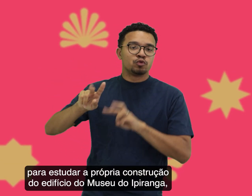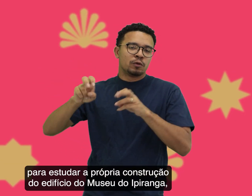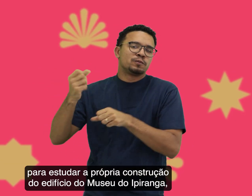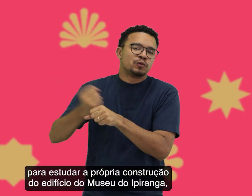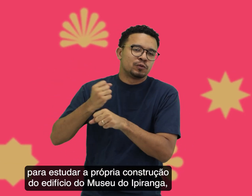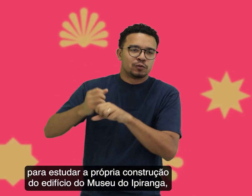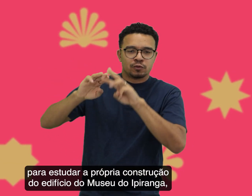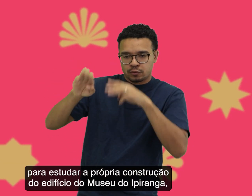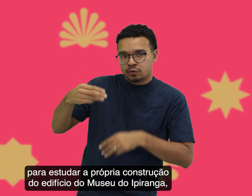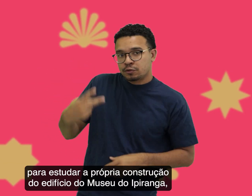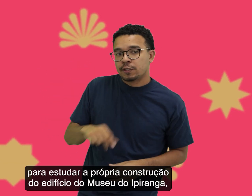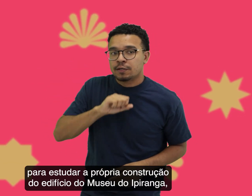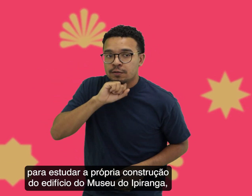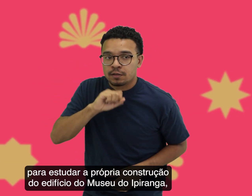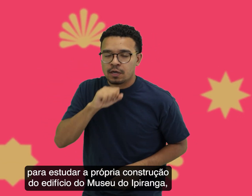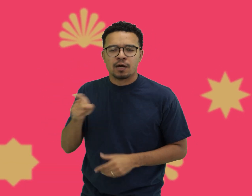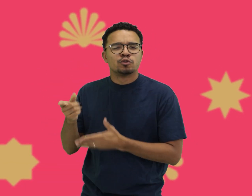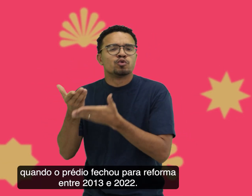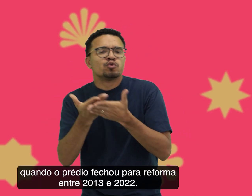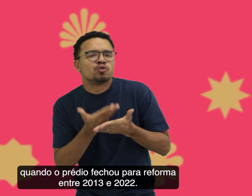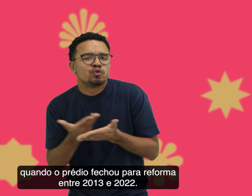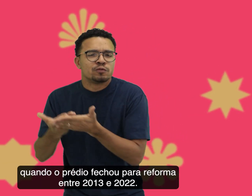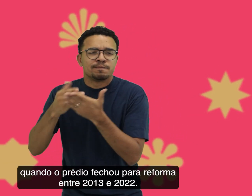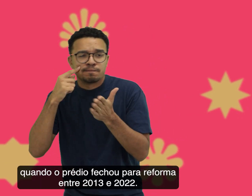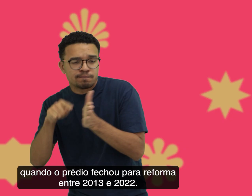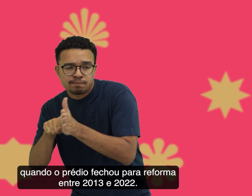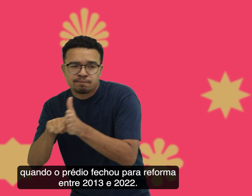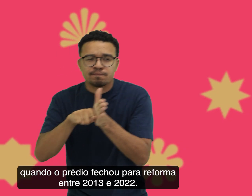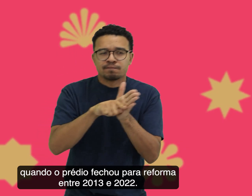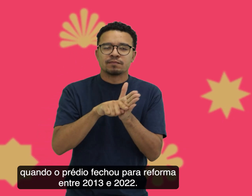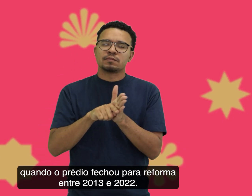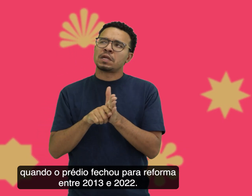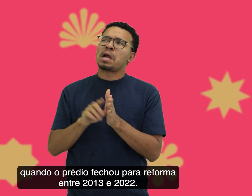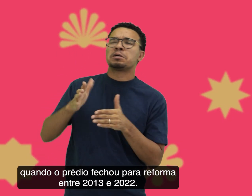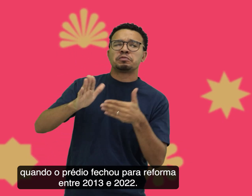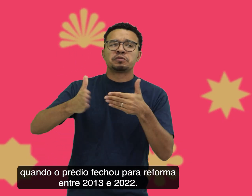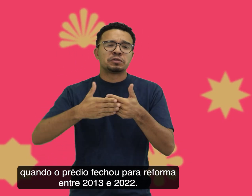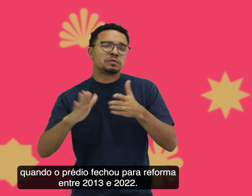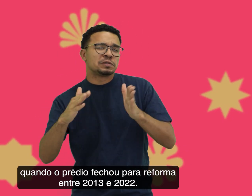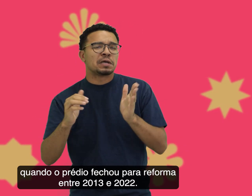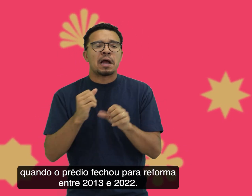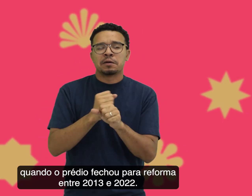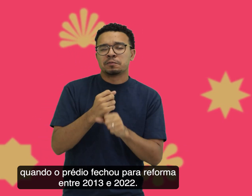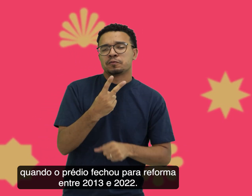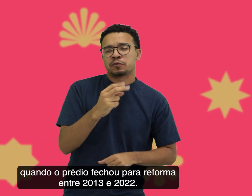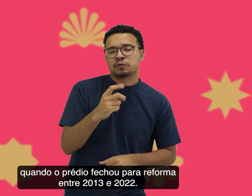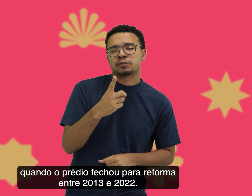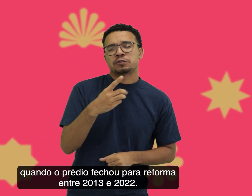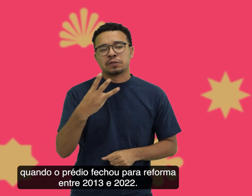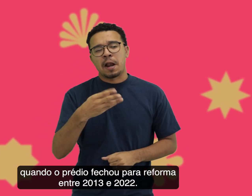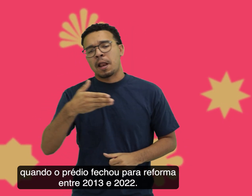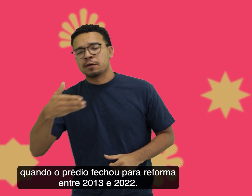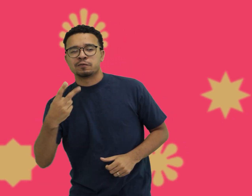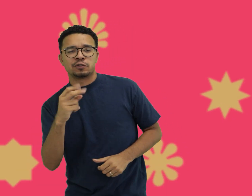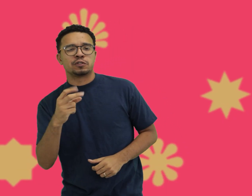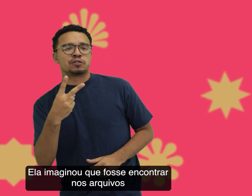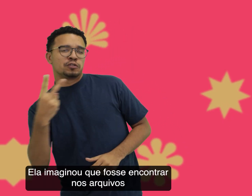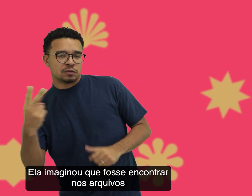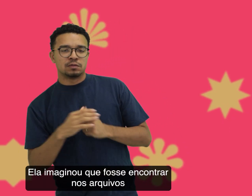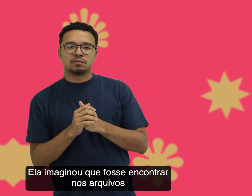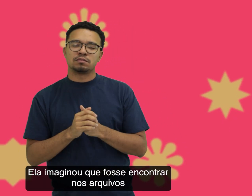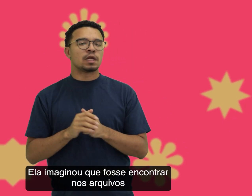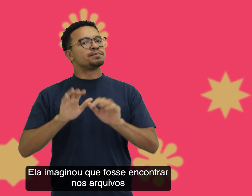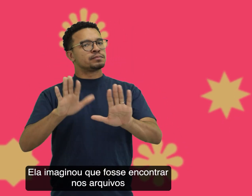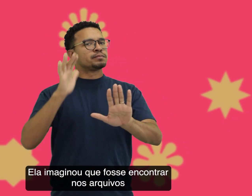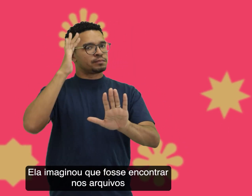a própria construção do edifício do Museu do Ipiranga, quando o prédio fechou para reforma entre 2013 e